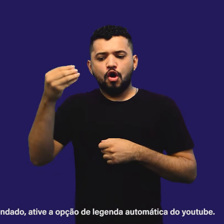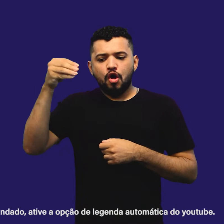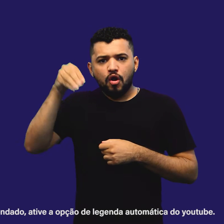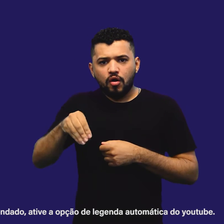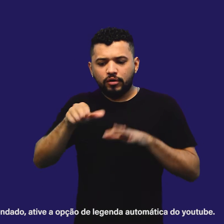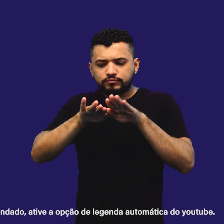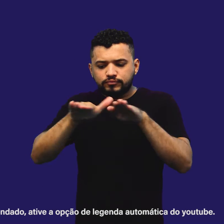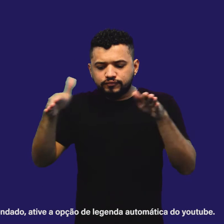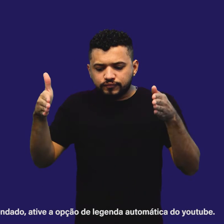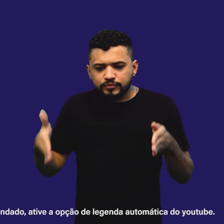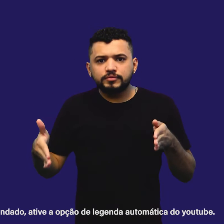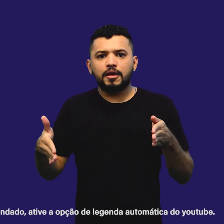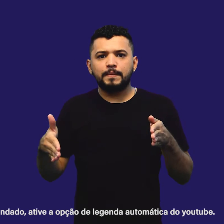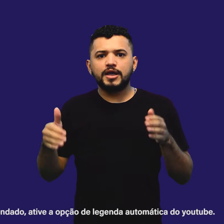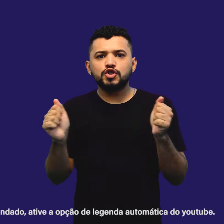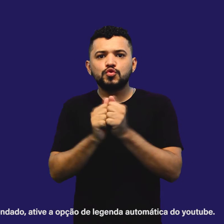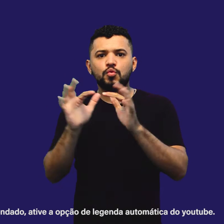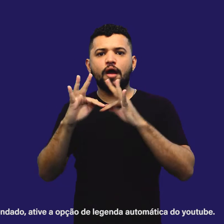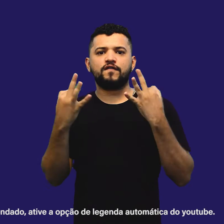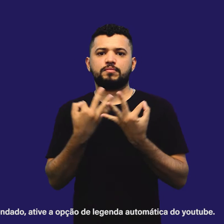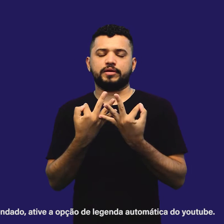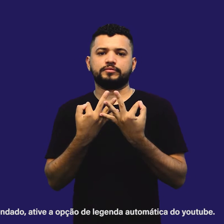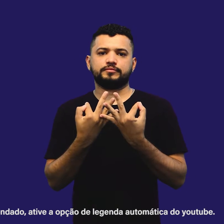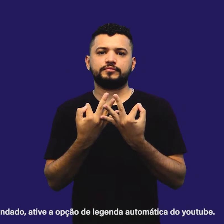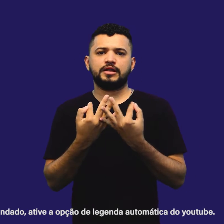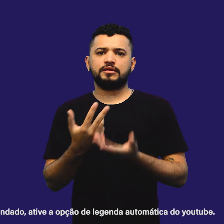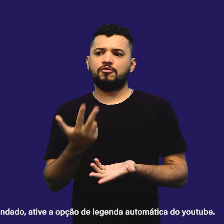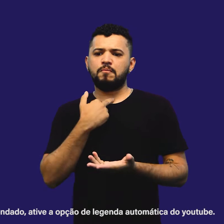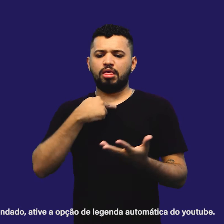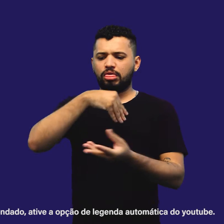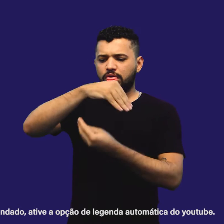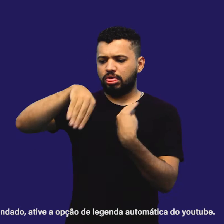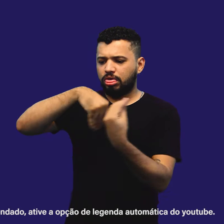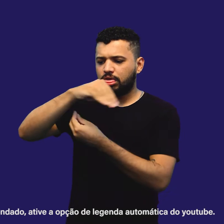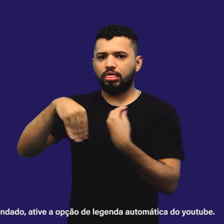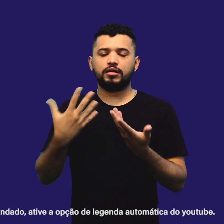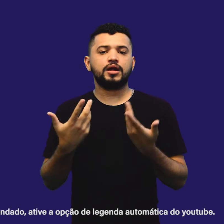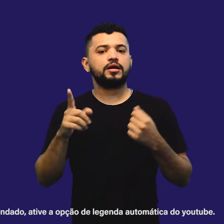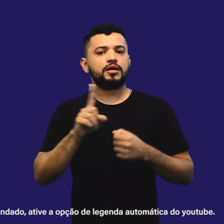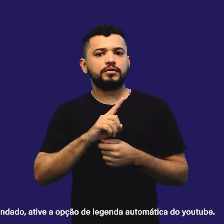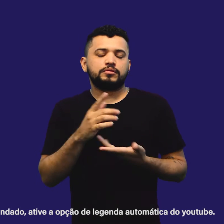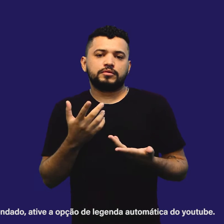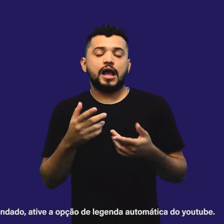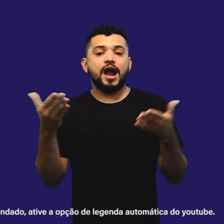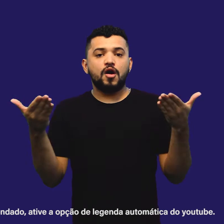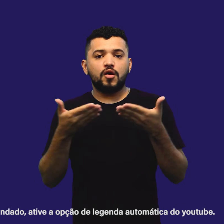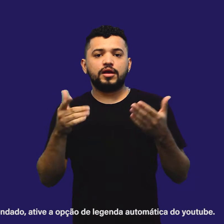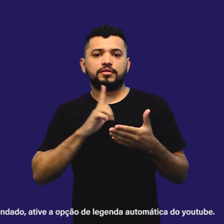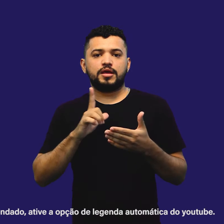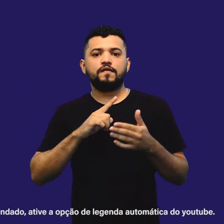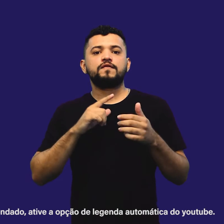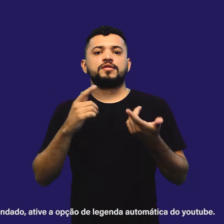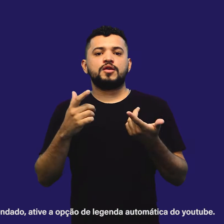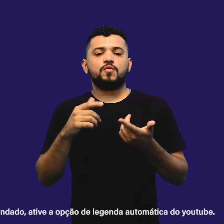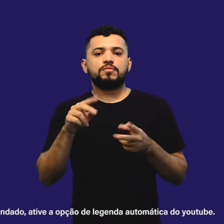a família. Então não pode ser aquela coisa igual a marmita tradicional, tudo misturado, tem que ser separadinho. Então esse olhar de, como